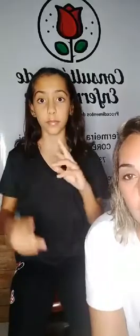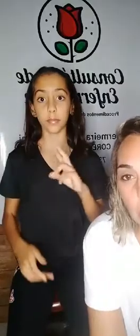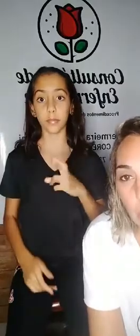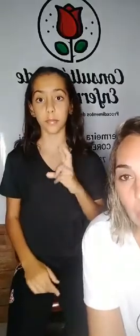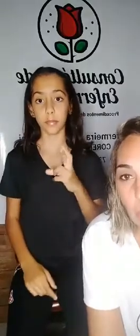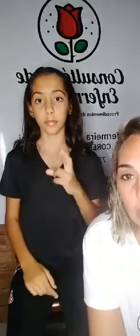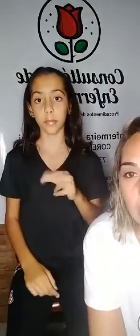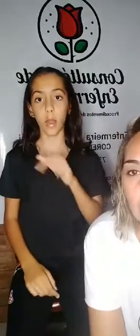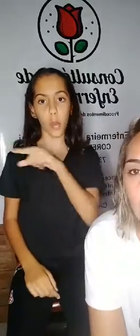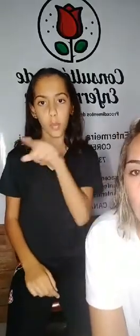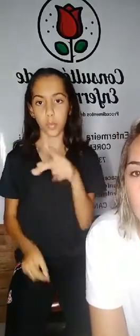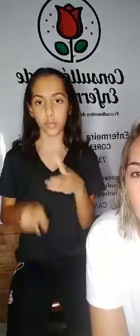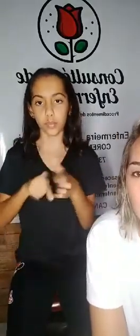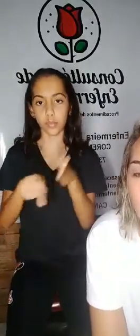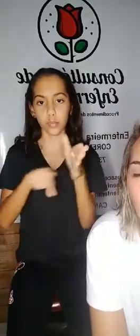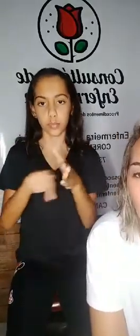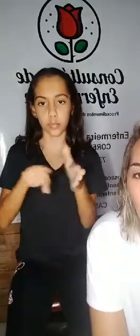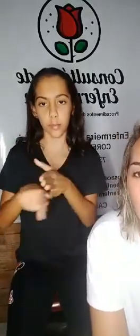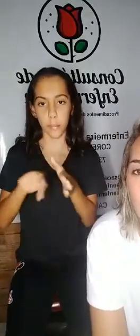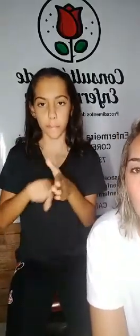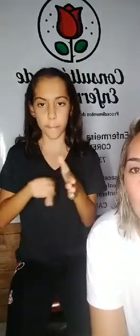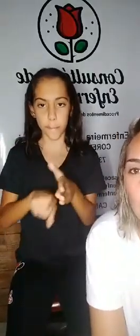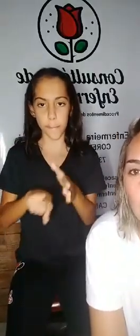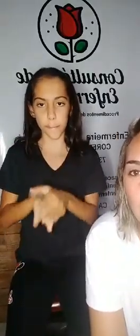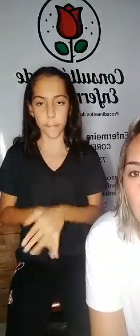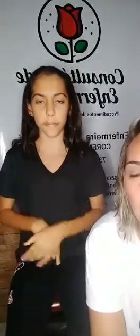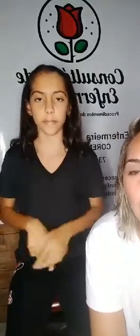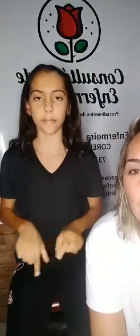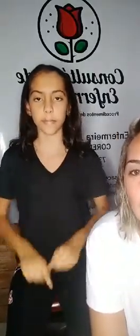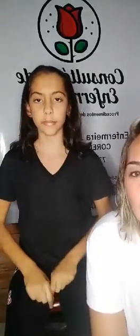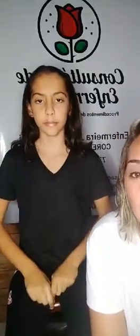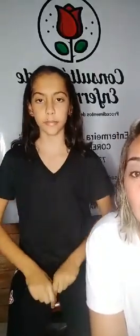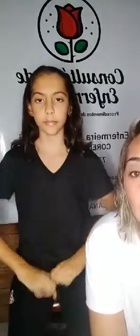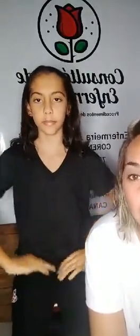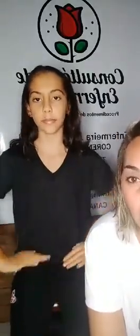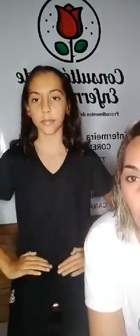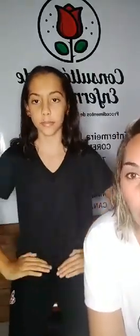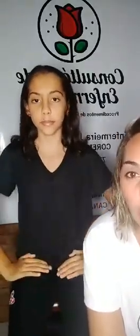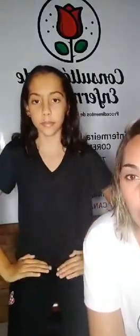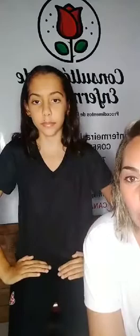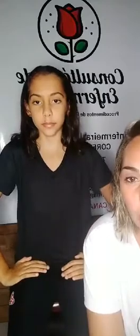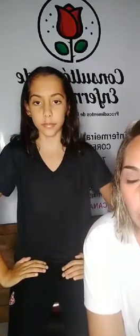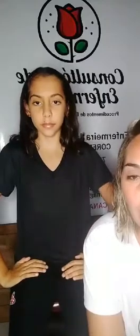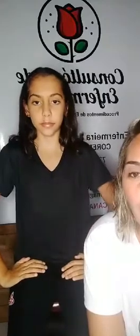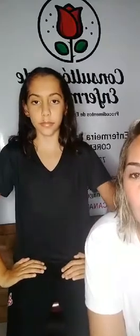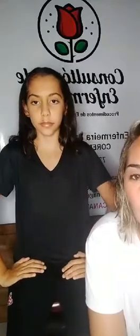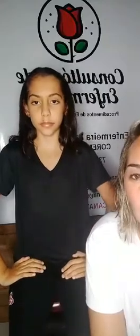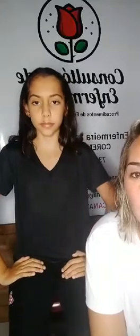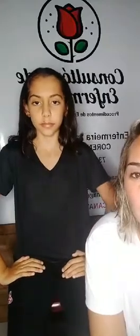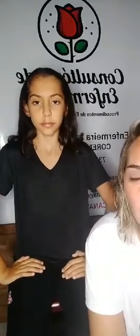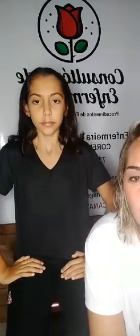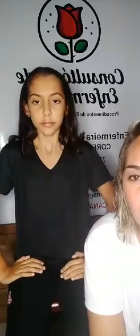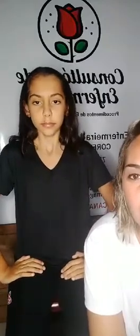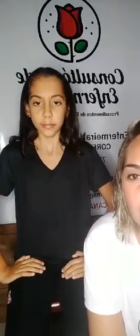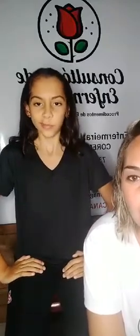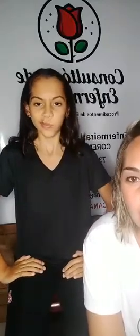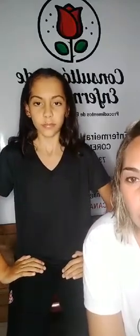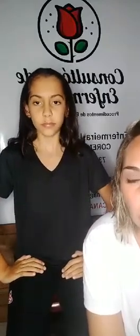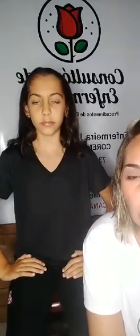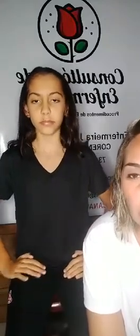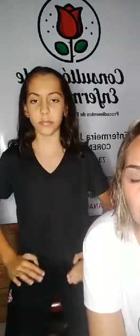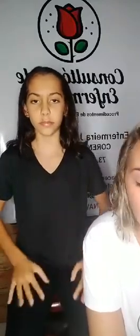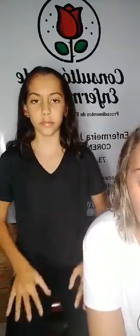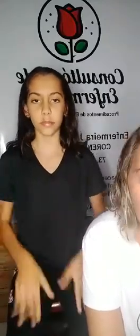fazem as perguntas e a gente traz as respostas para poder tentar sanar um pouquinho as dúvidas que vem